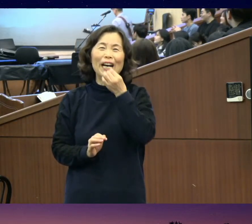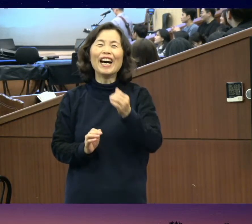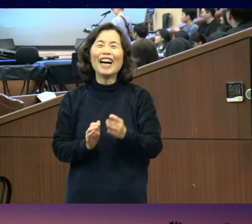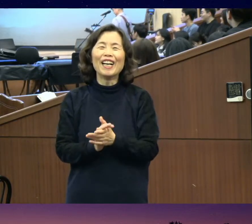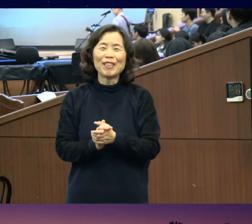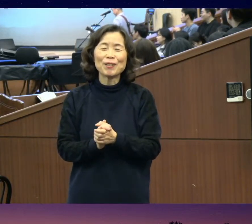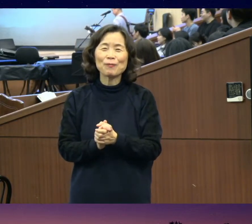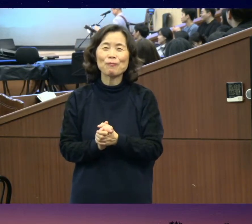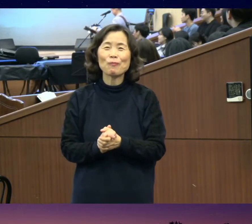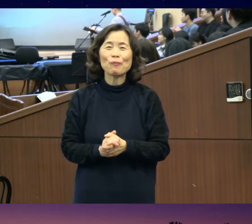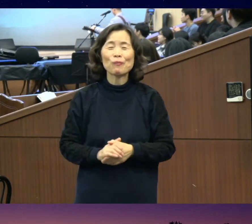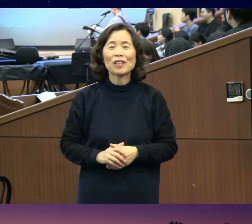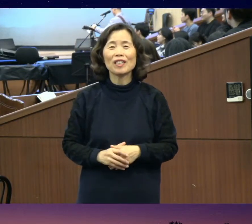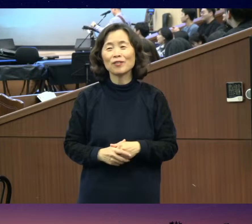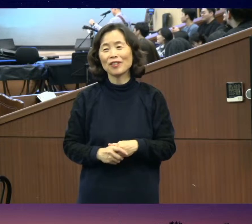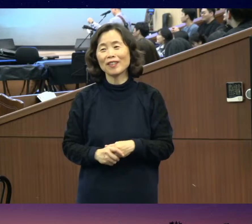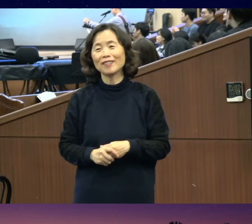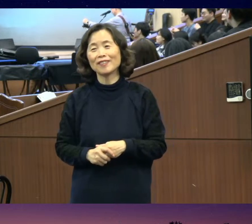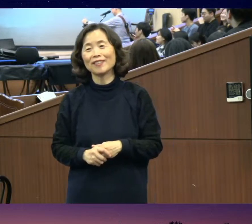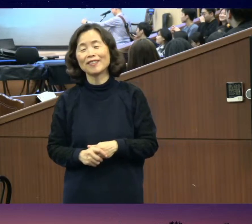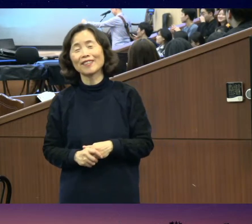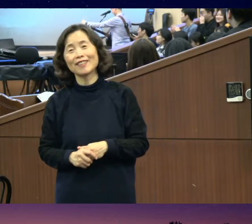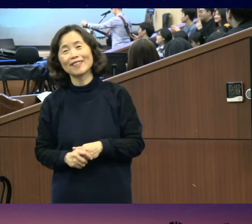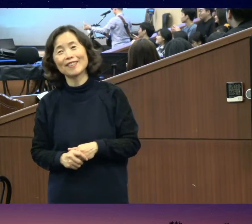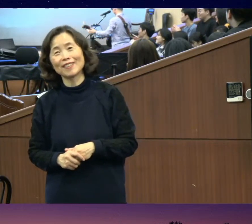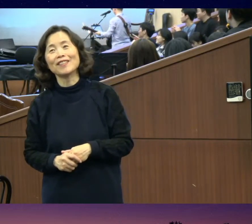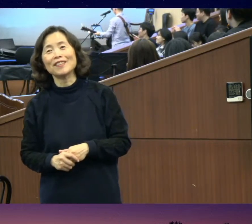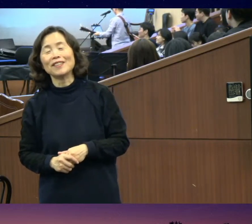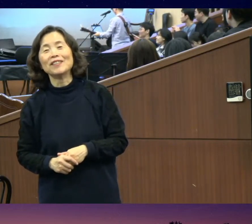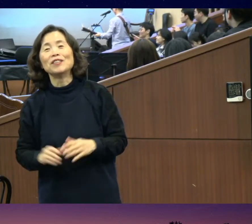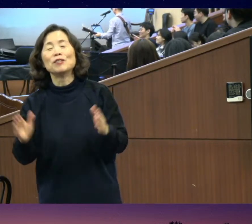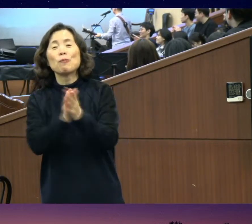그 가죠. 우리 한 번 더 합시다. 하나